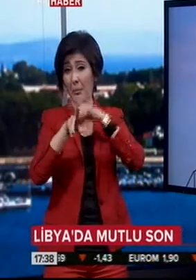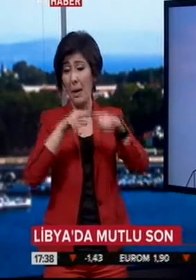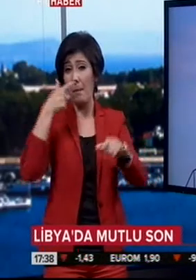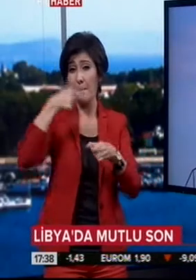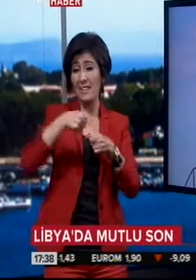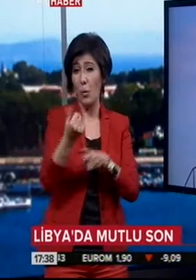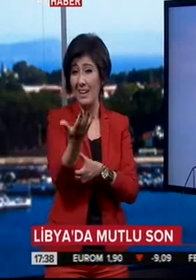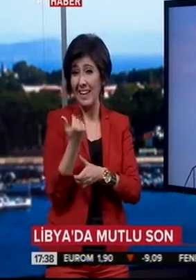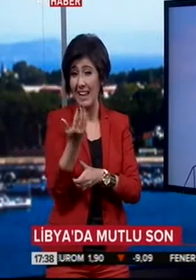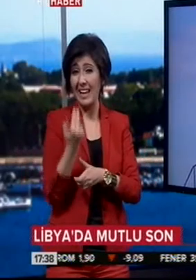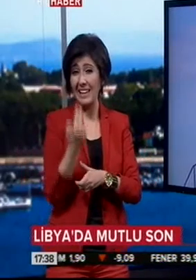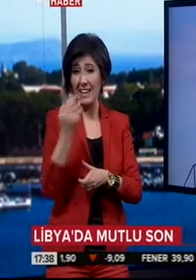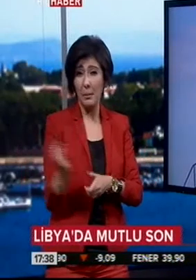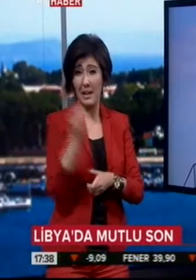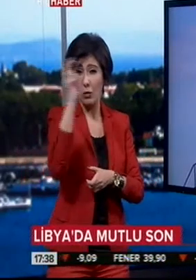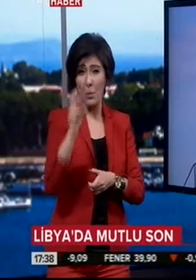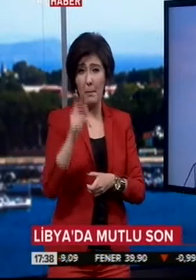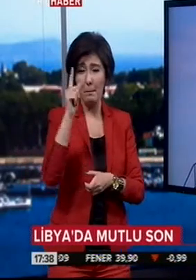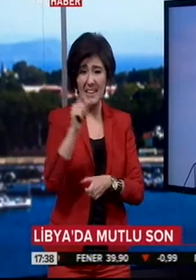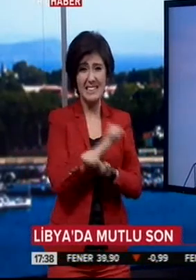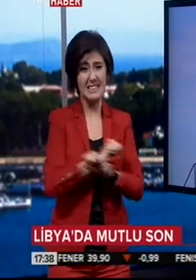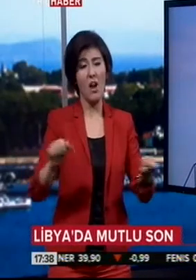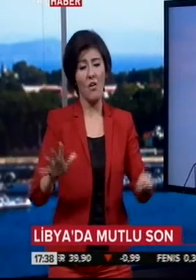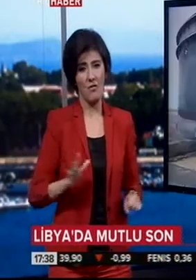petrol gelirinde 7 milyar dolarlık bir zarara yol açtı.